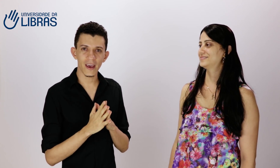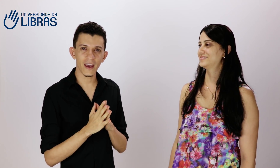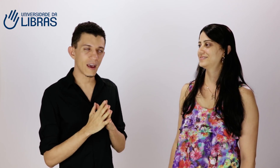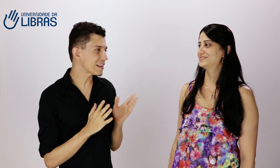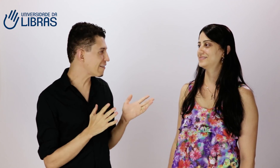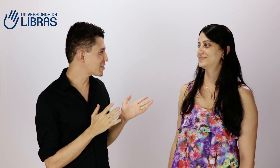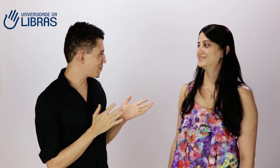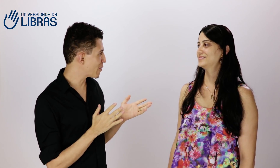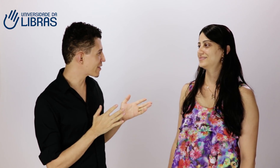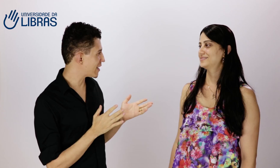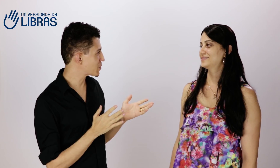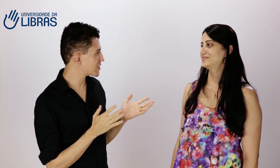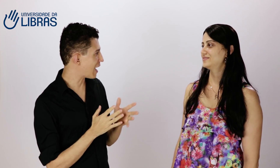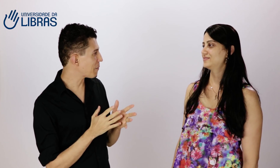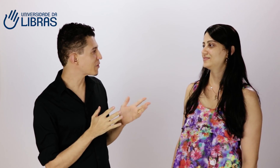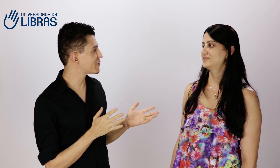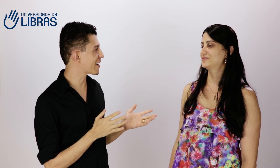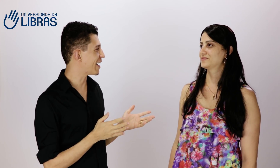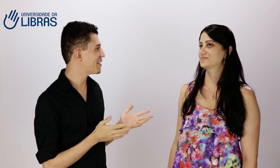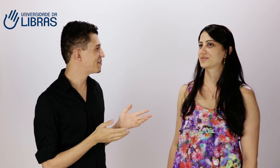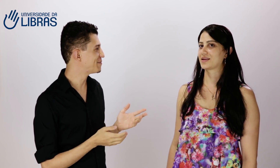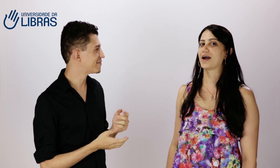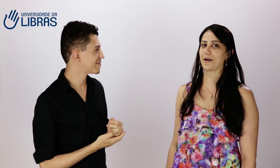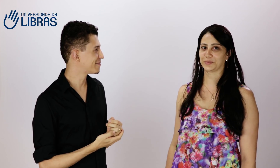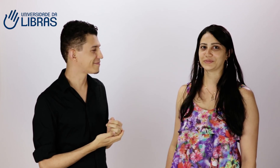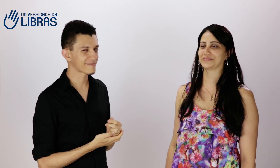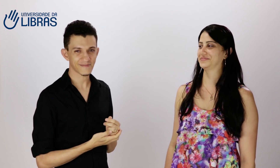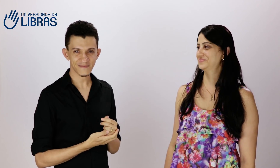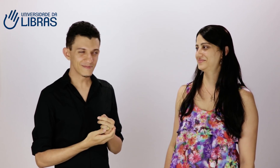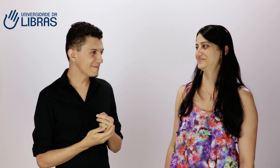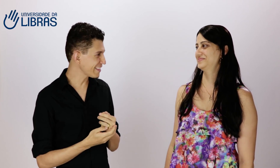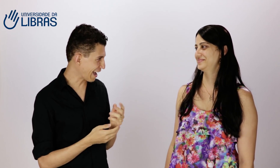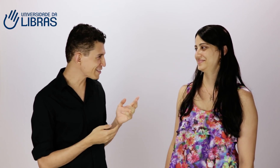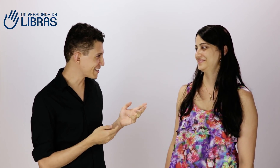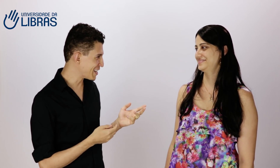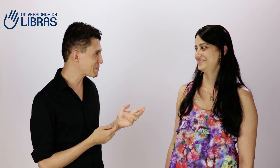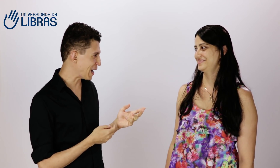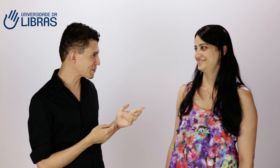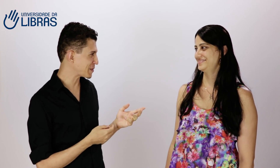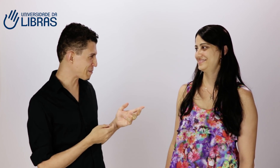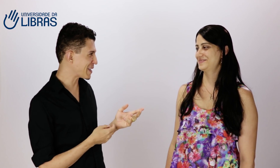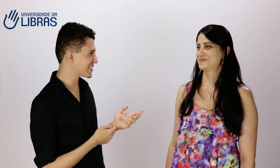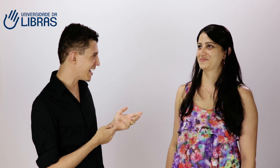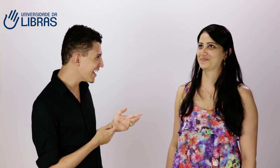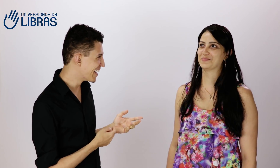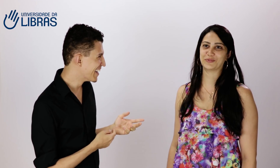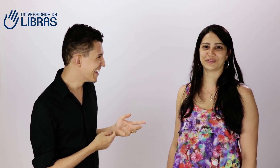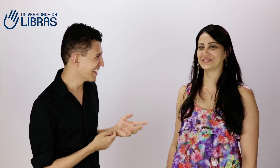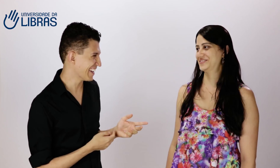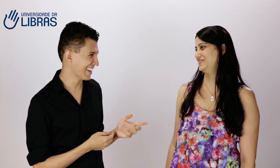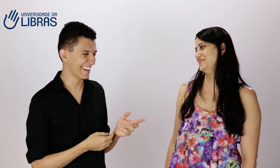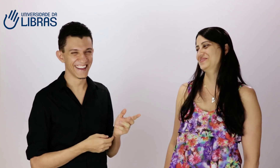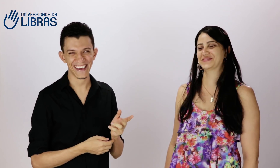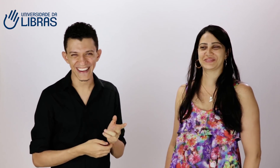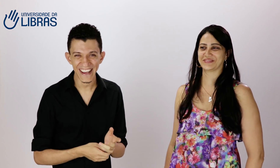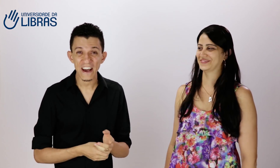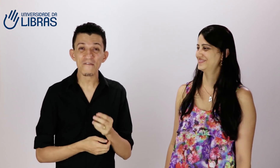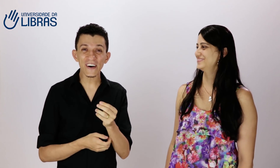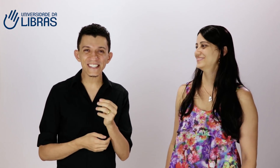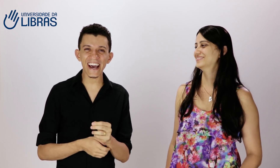porque eu estava te perguntando as coisas rápido ou devagar? Rápido. Estava te dando espaço para poder pensar. Muito bom. Pois é,